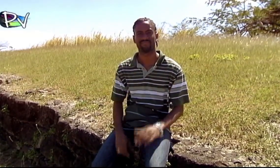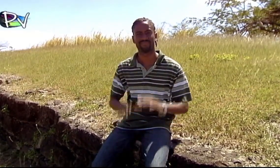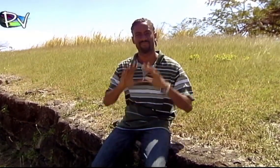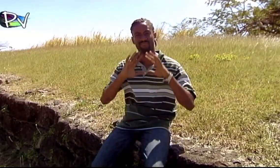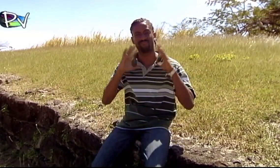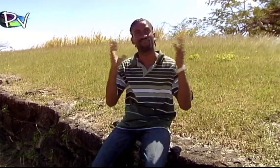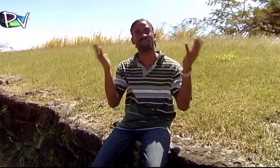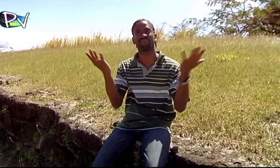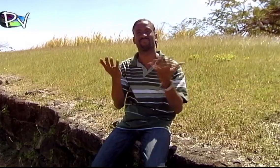Il fait beau.